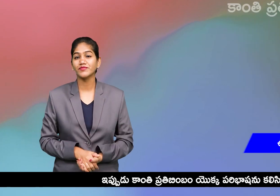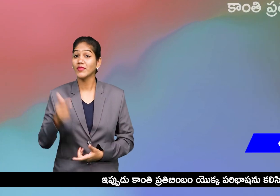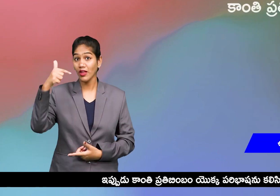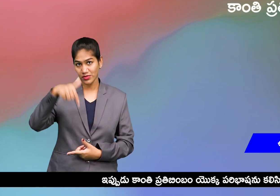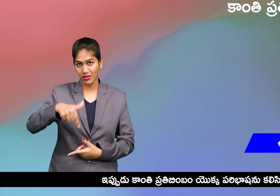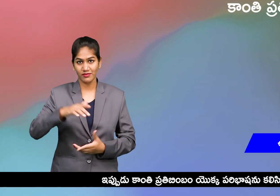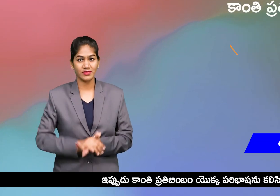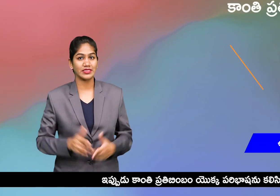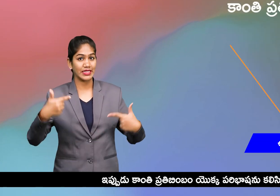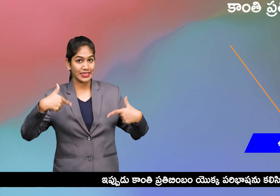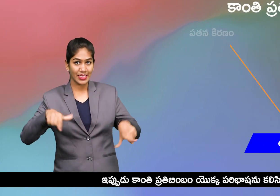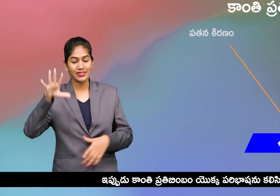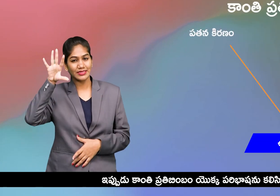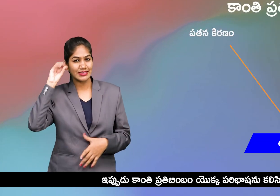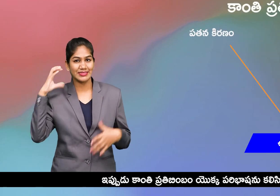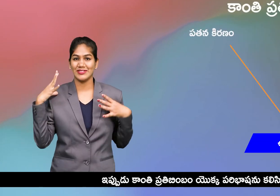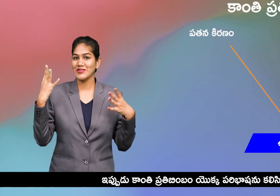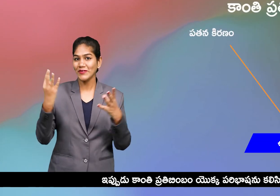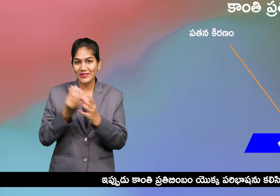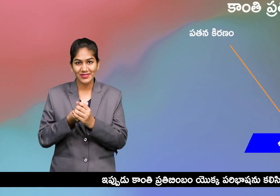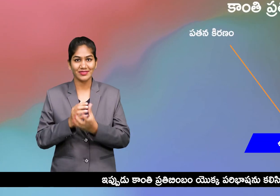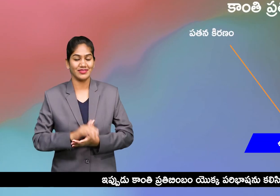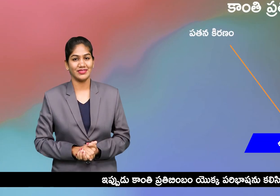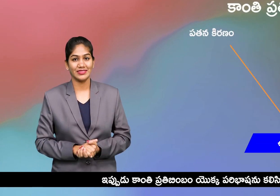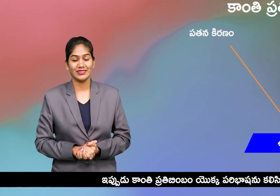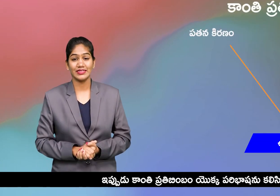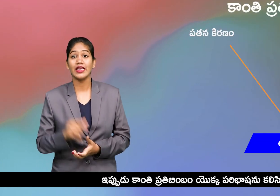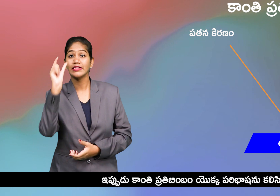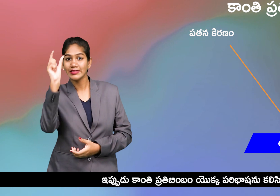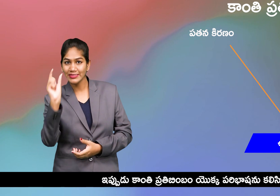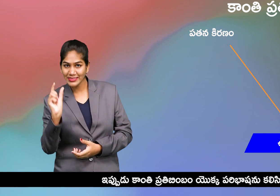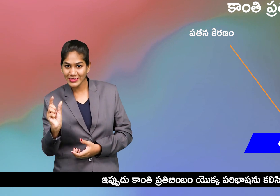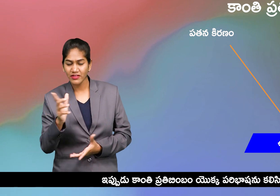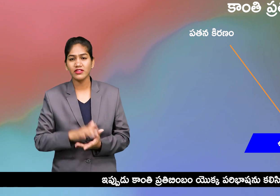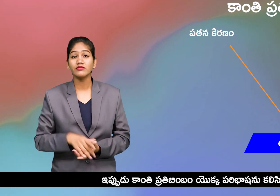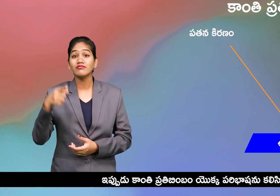ఇప్పుడు కాంతి ప్రతిబింబం యొక్క పరిభాషను కలిసి నేర్చుకుందాం.